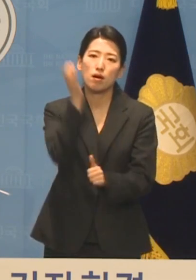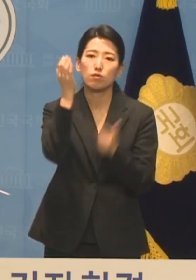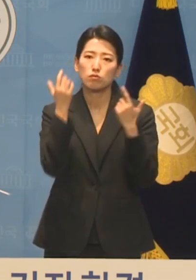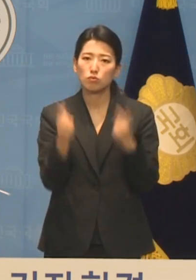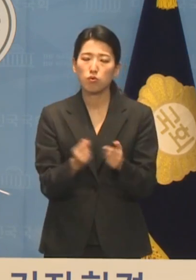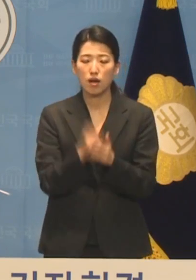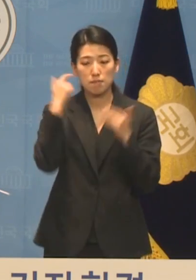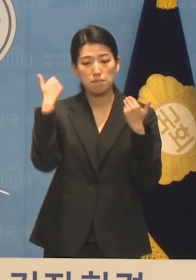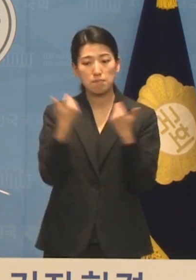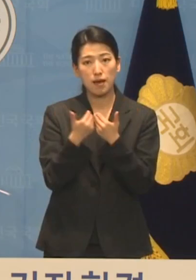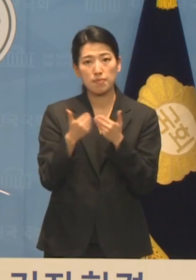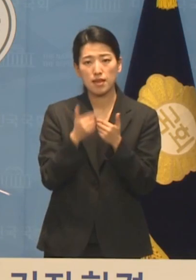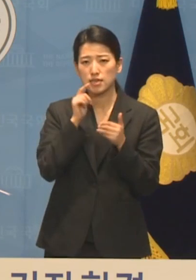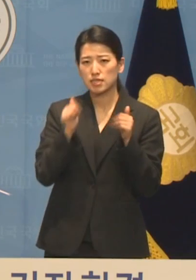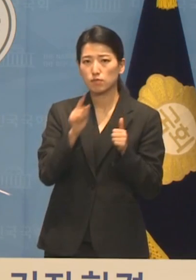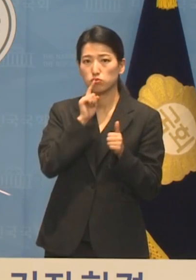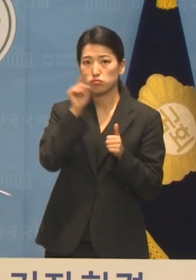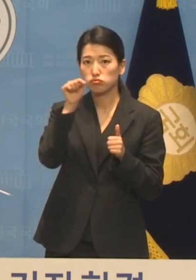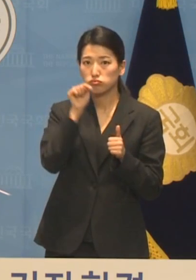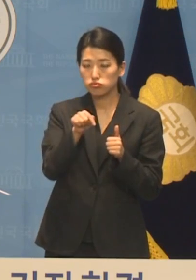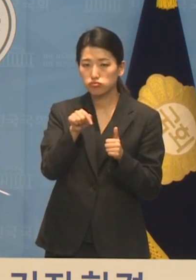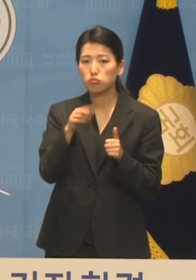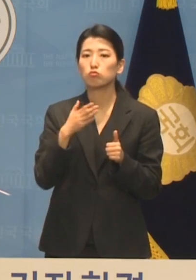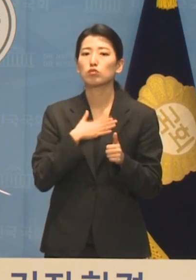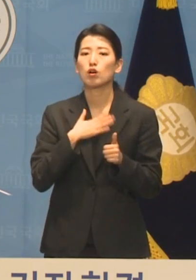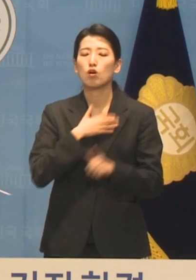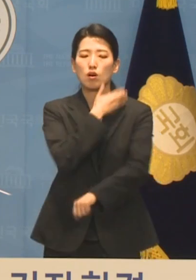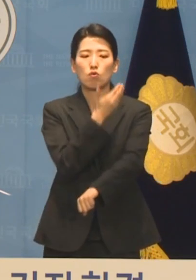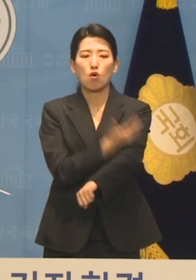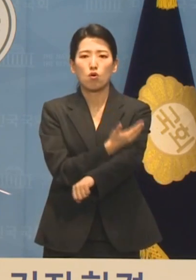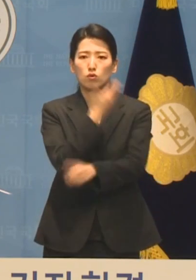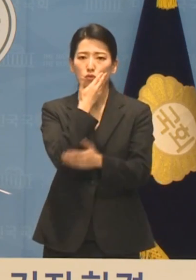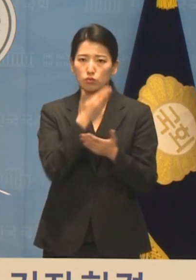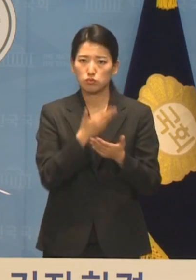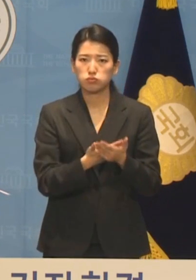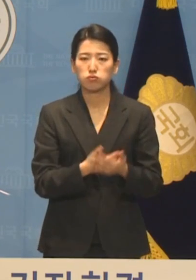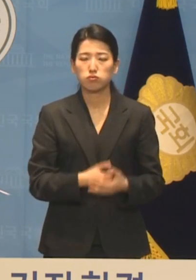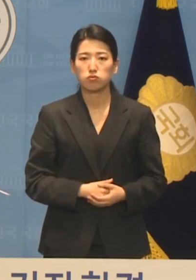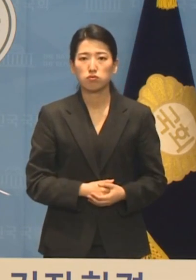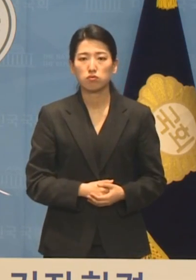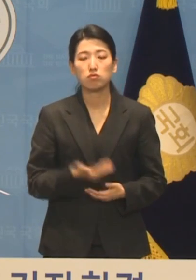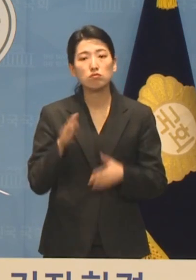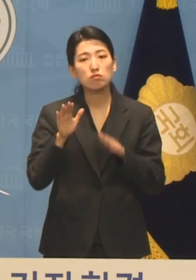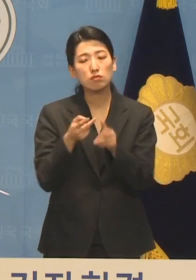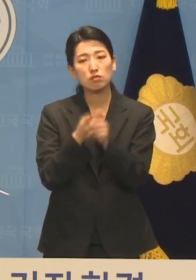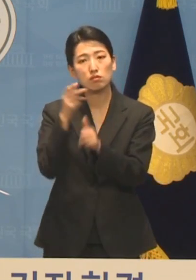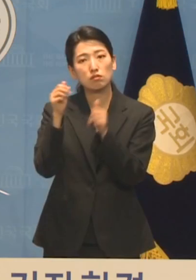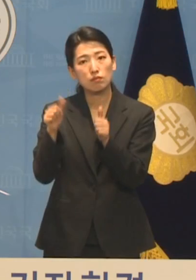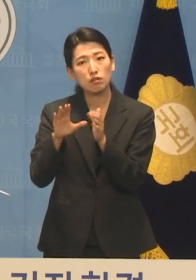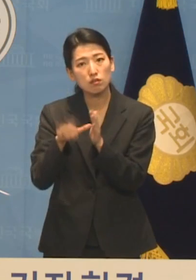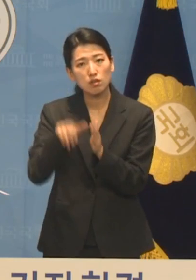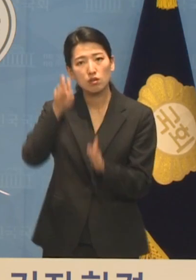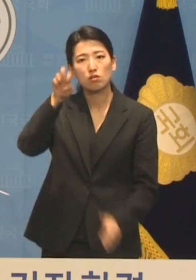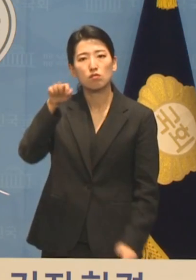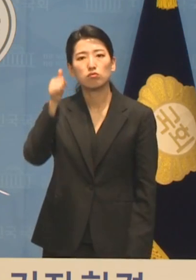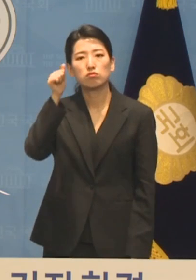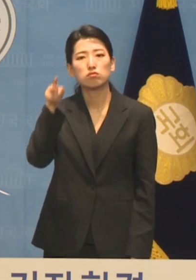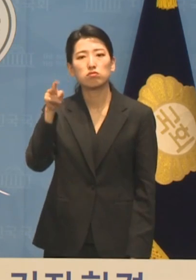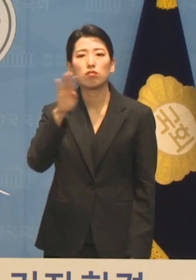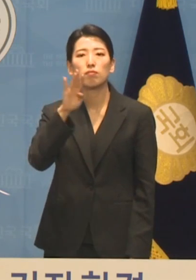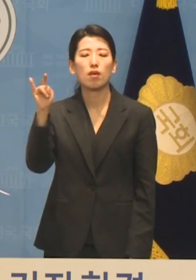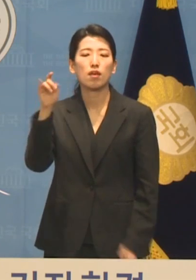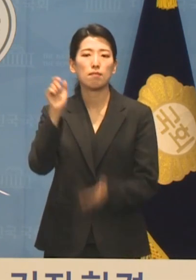신문권 보장은 헌법상 재판받을 권리의 핵심입니다. 그런데 이번 탄핵심판 사건에서 문영배 재판관은 이를